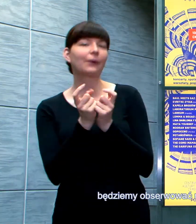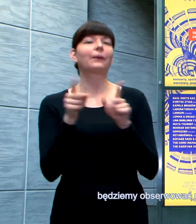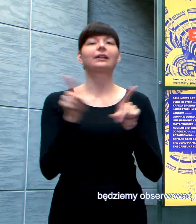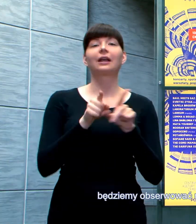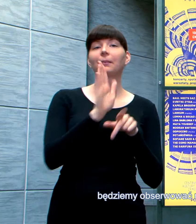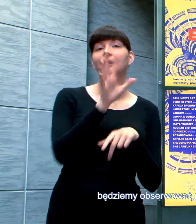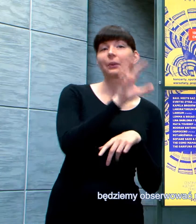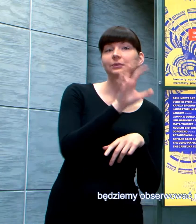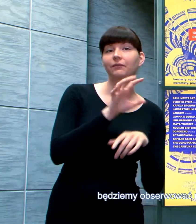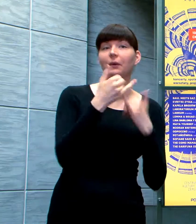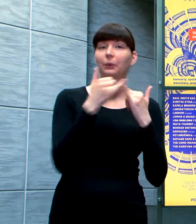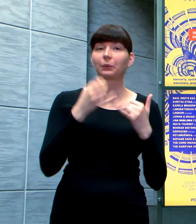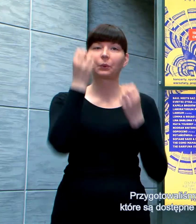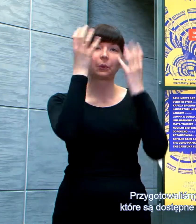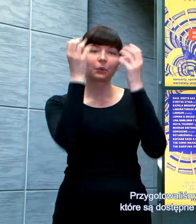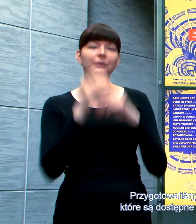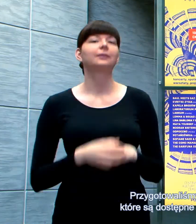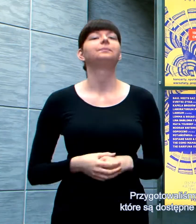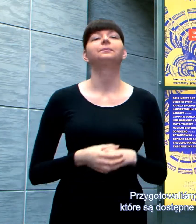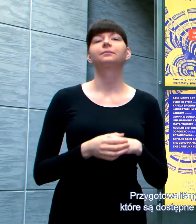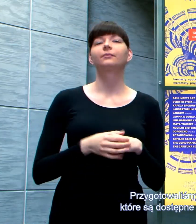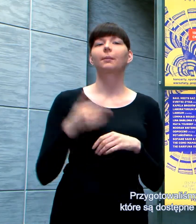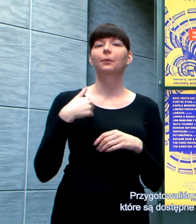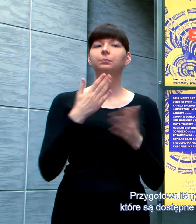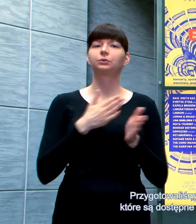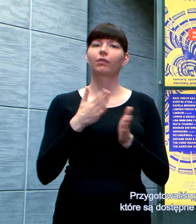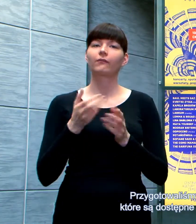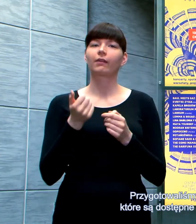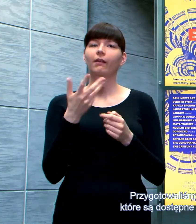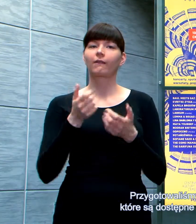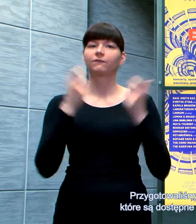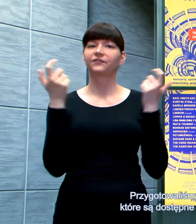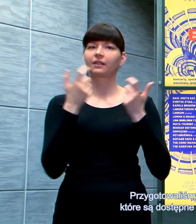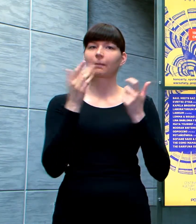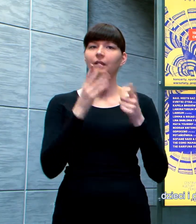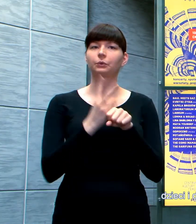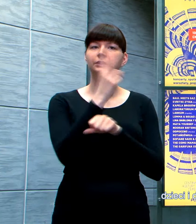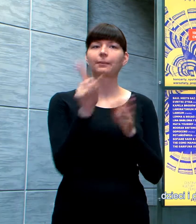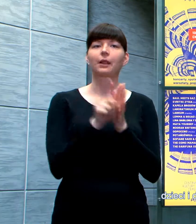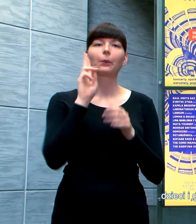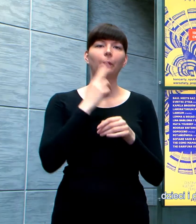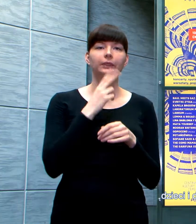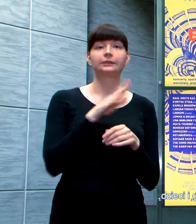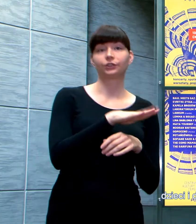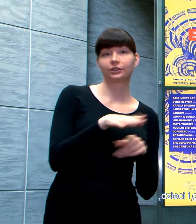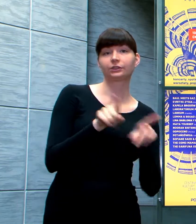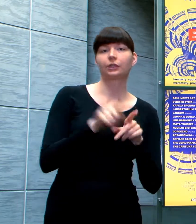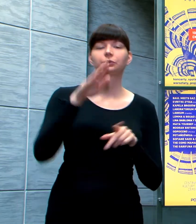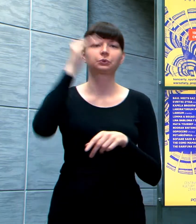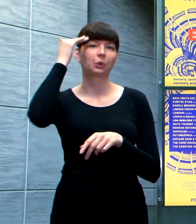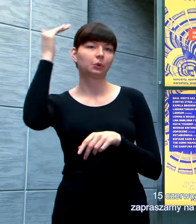obserwować różnorodność kulturową. Przygotowaliśmy kilka wydarzeń, które są dostępne dla osób głuchych, dzieci i